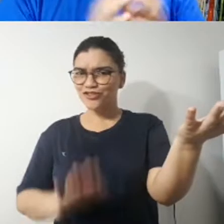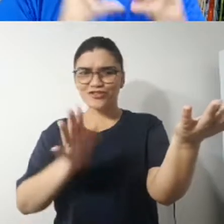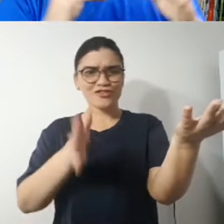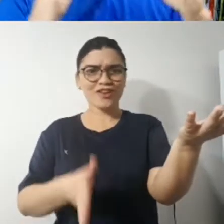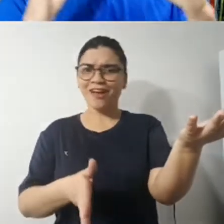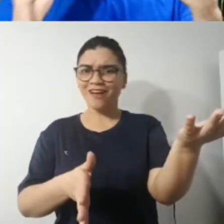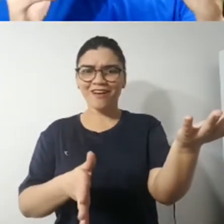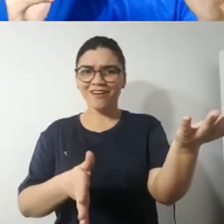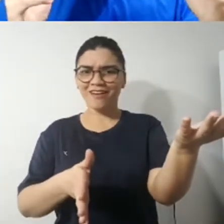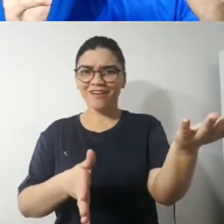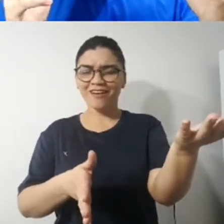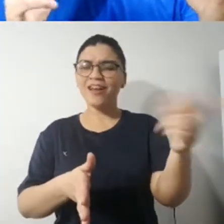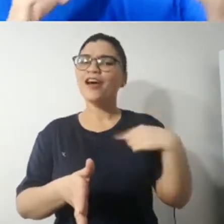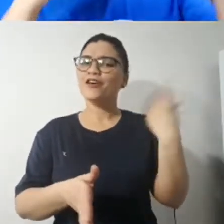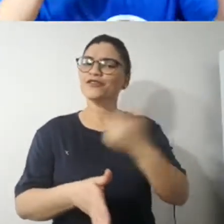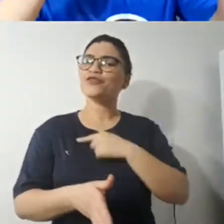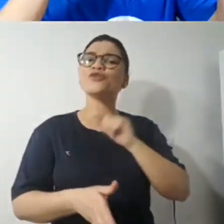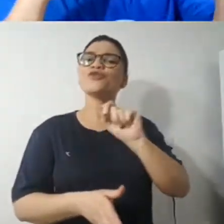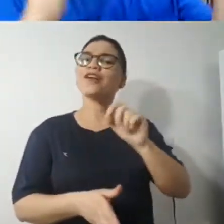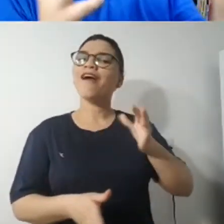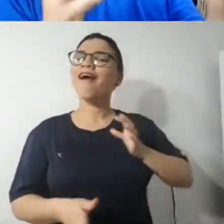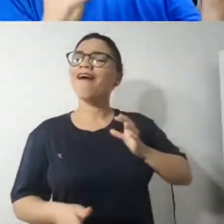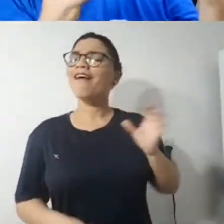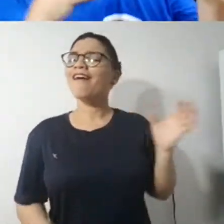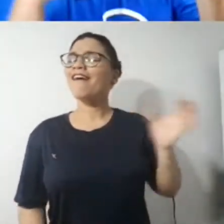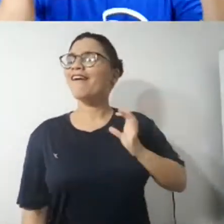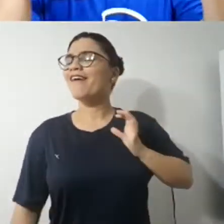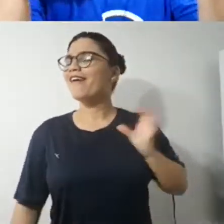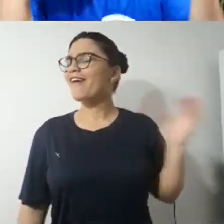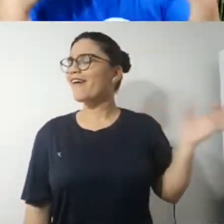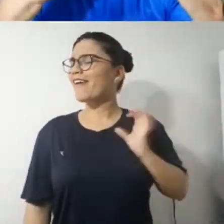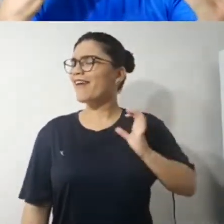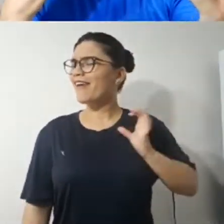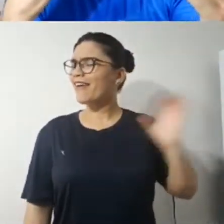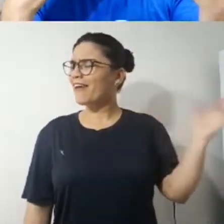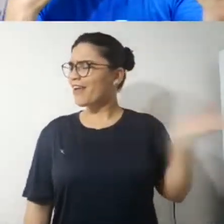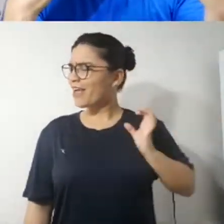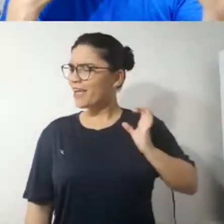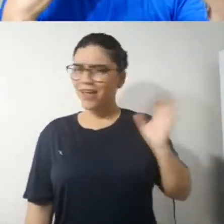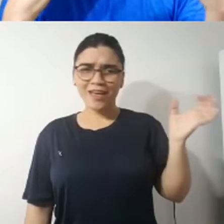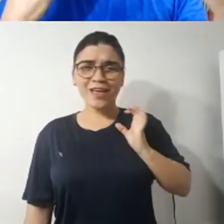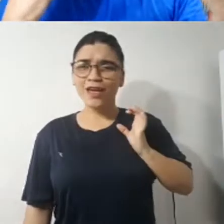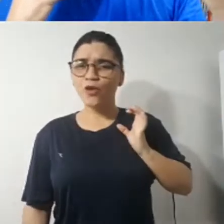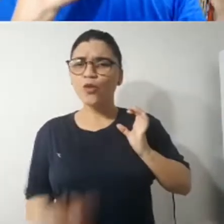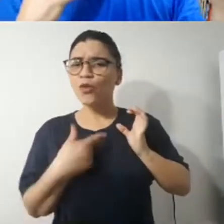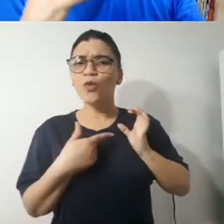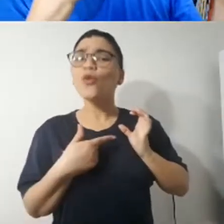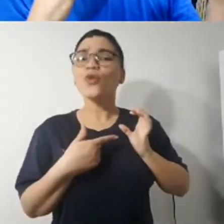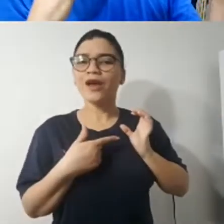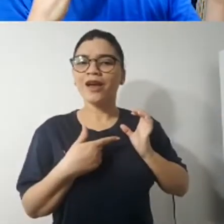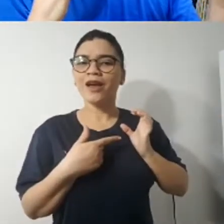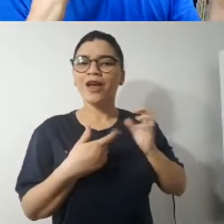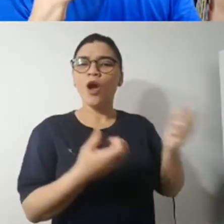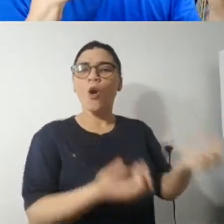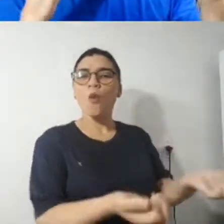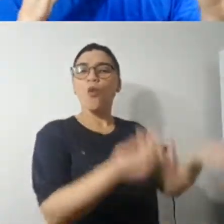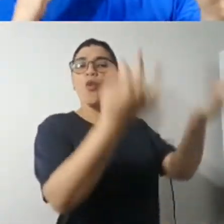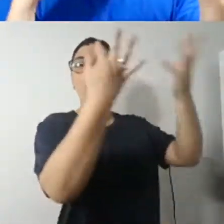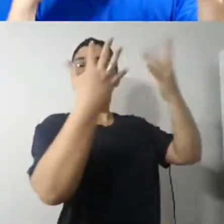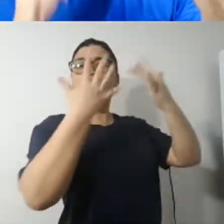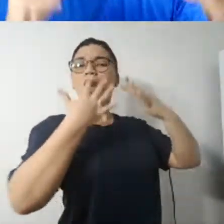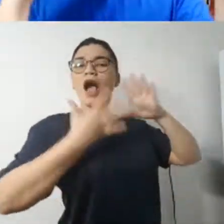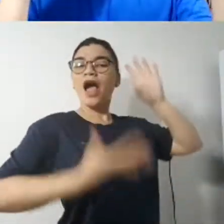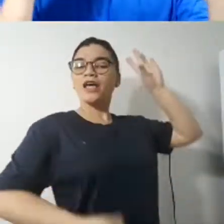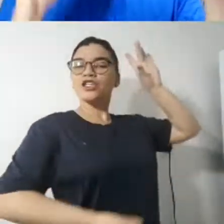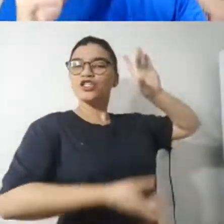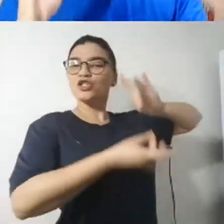tão ricos, tão ricos, tão ricos de bênçãos espirituais nas regiões